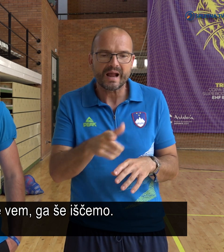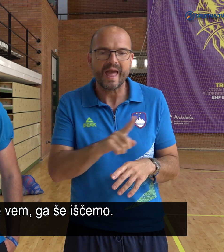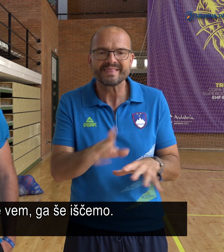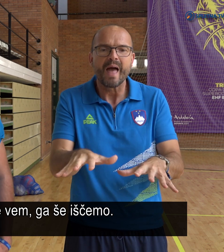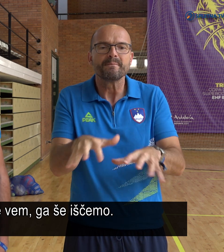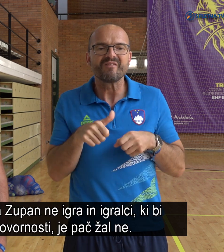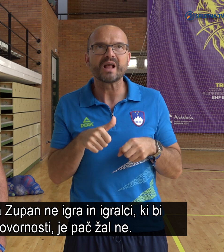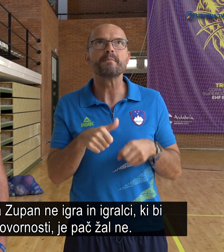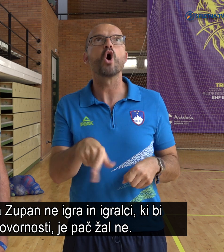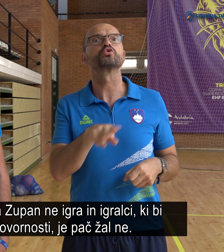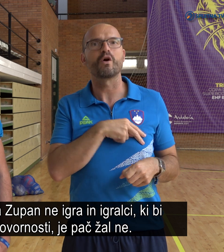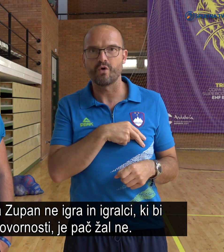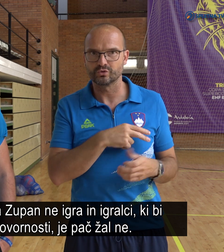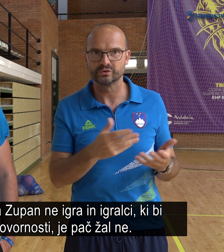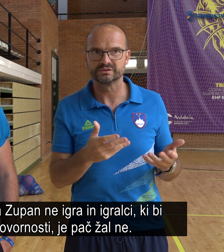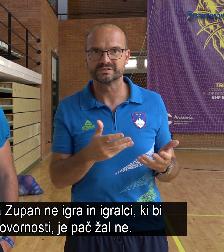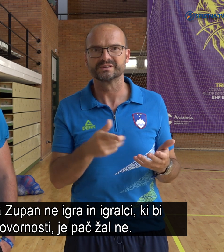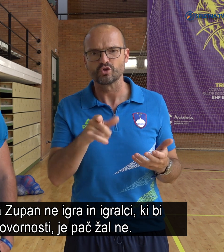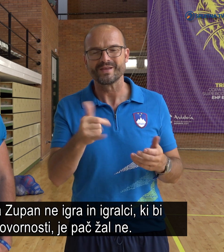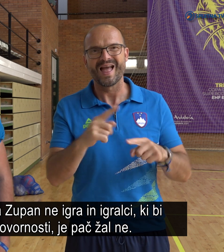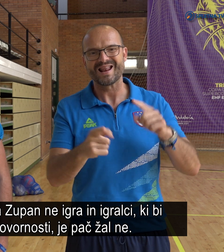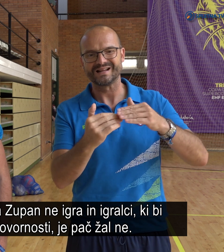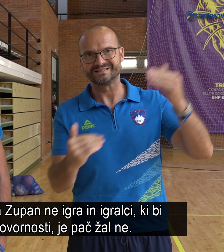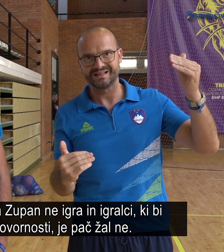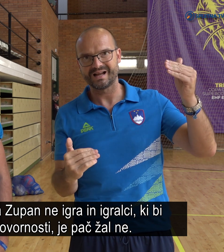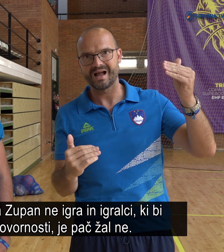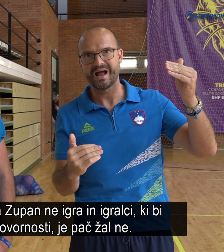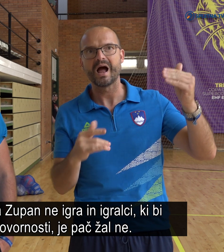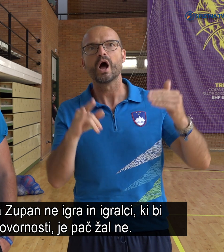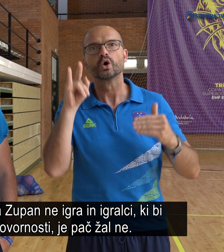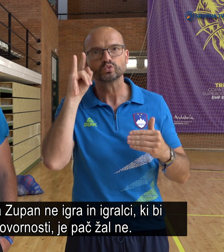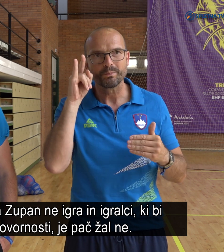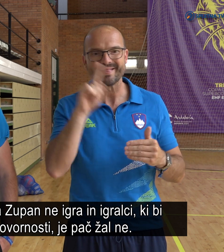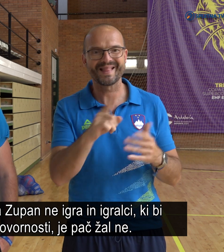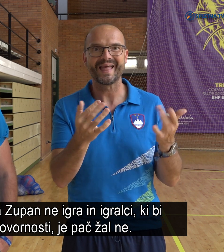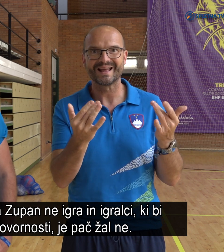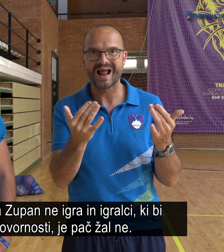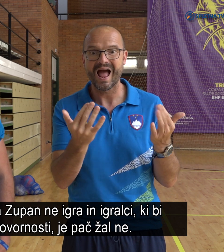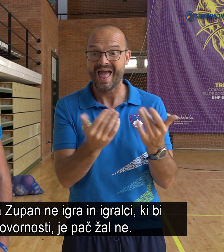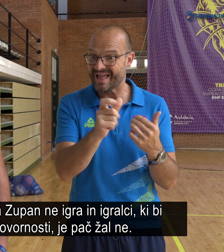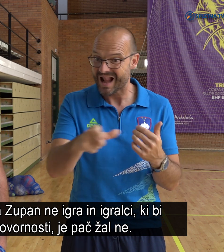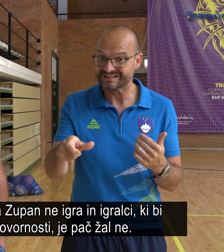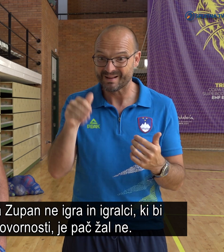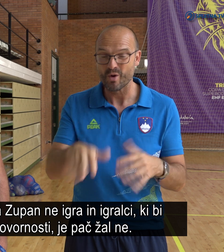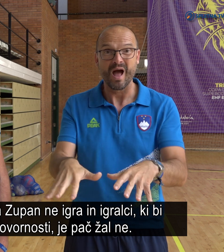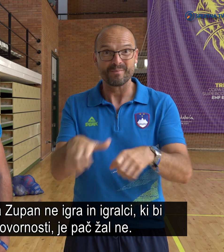iščemo. Tako da to je ta razlika. Miha Zupan ne igra in igralci, ki bi mogli prevzeti odgovornosti, je pač žal ne.